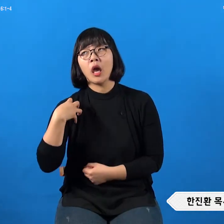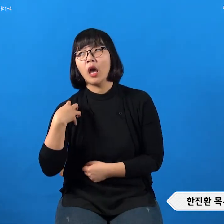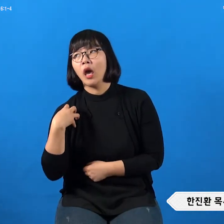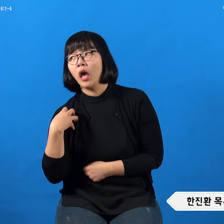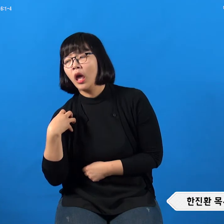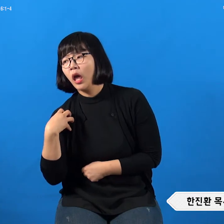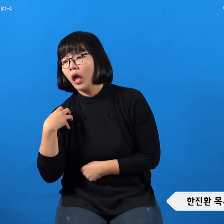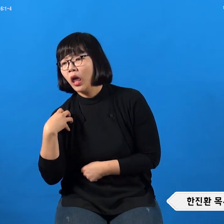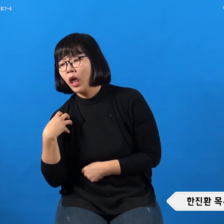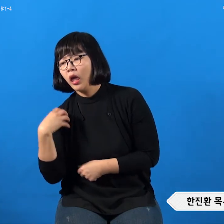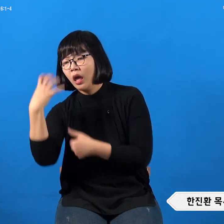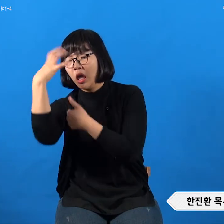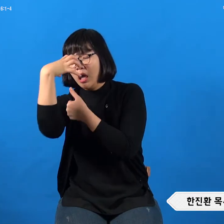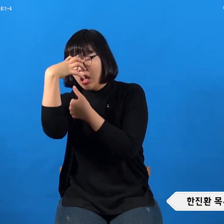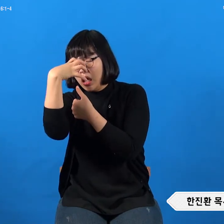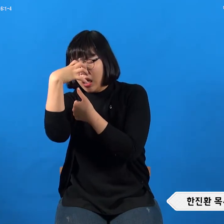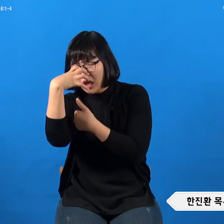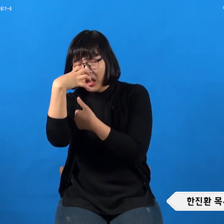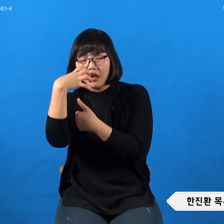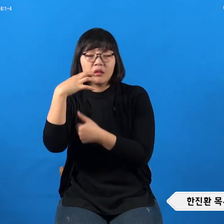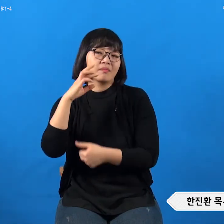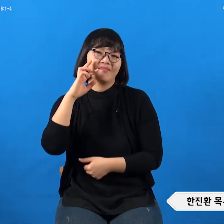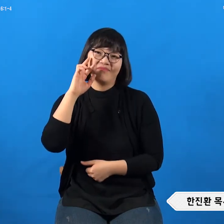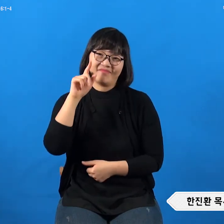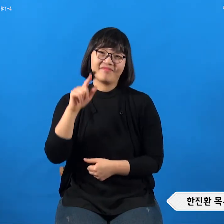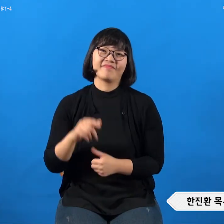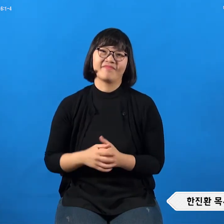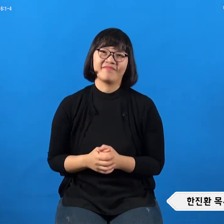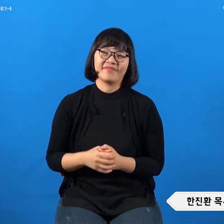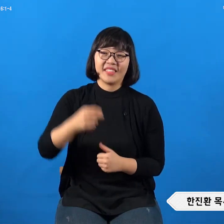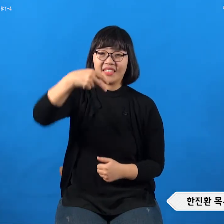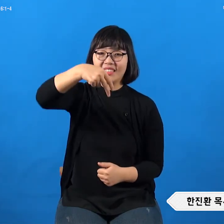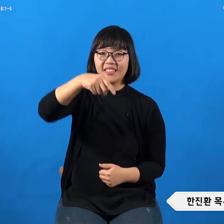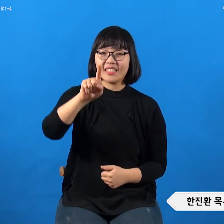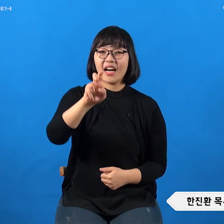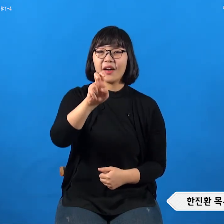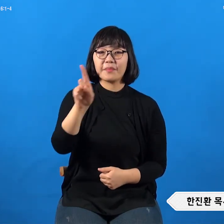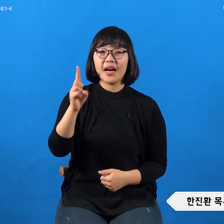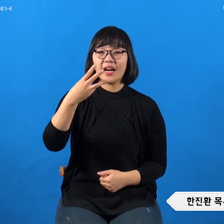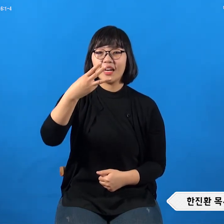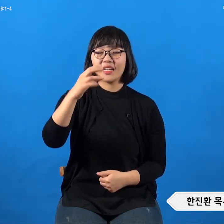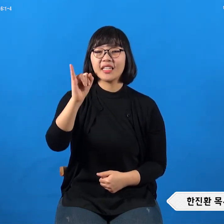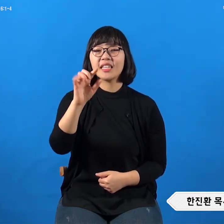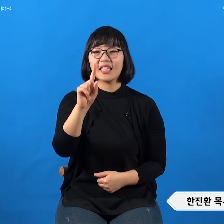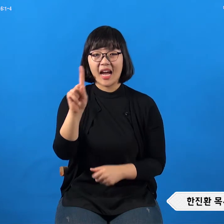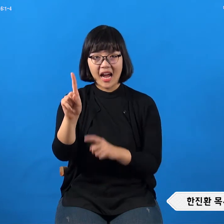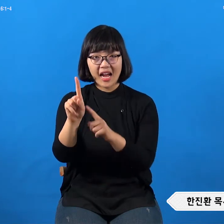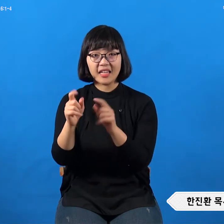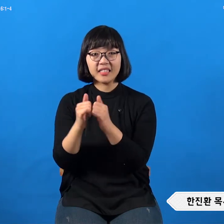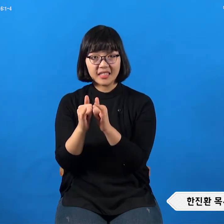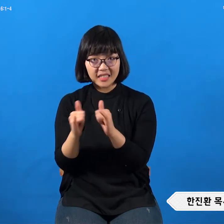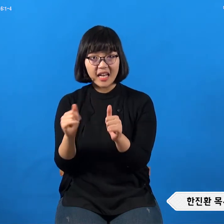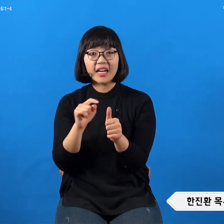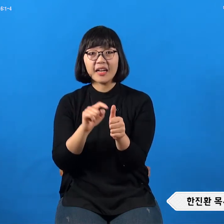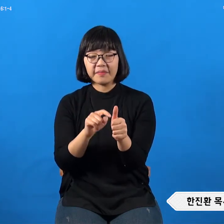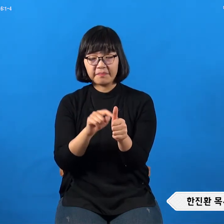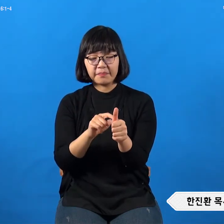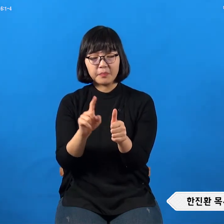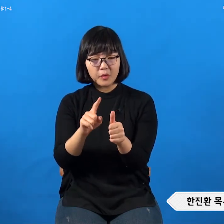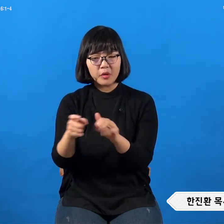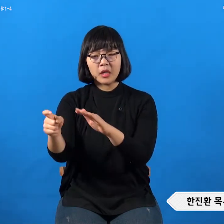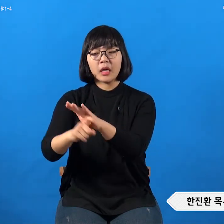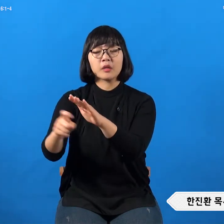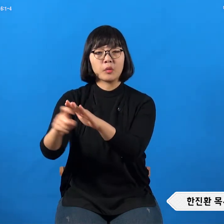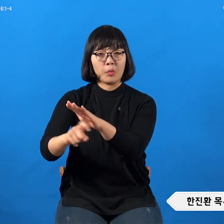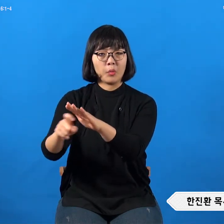것은 뭔가 잘못된 것입니다. 선한 사마리아인도 강도 만나 죽어가는 사람이 어디에 있는지 온 세상